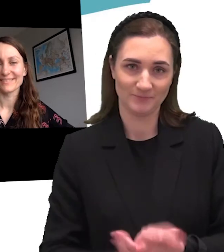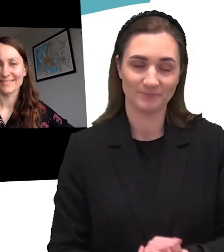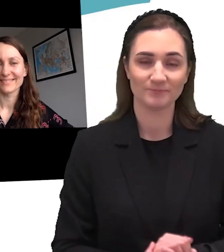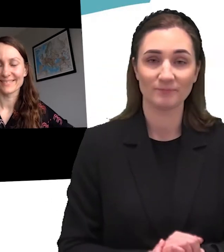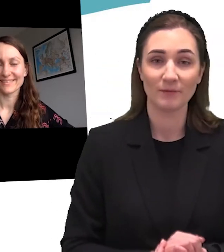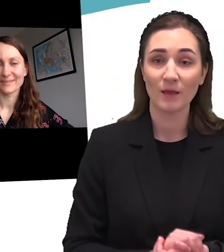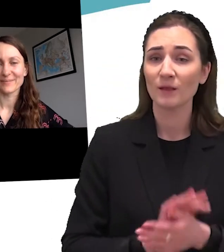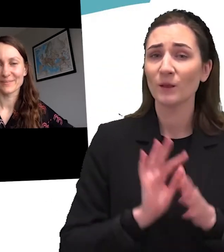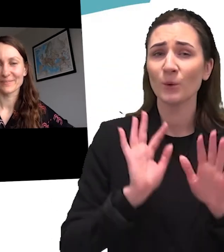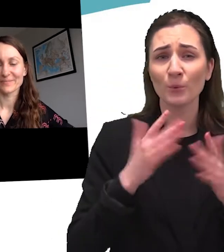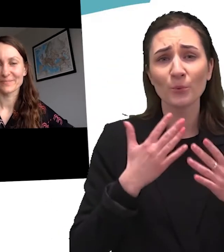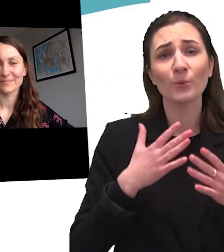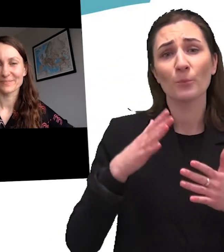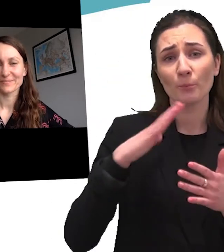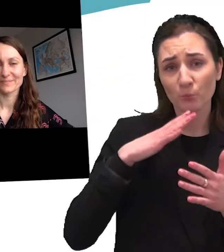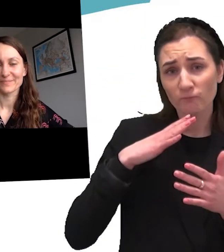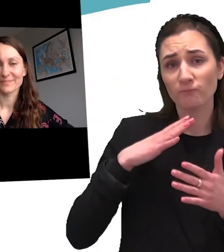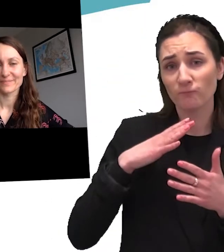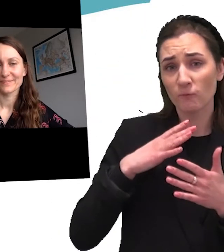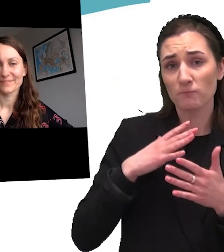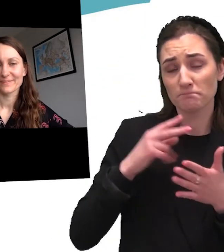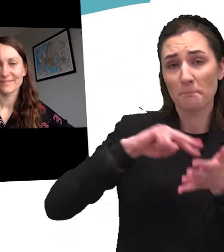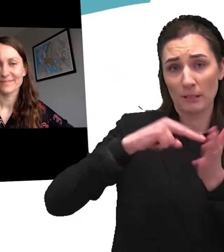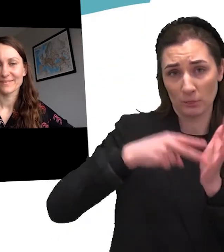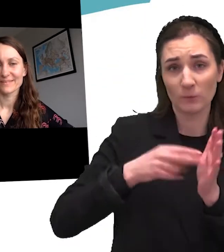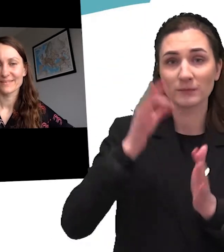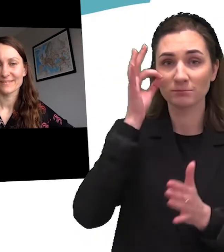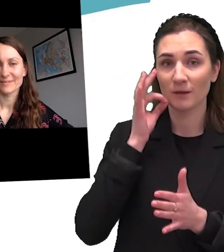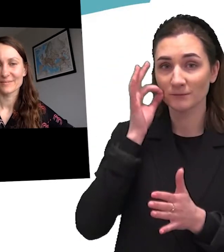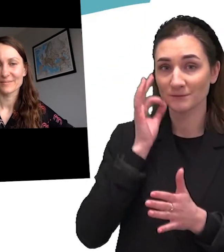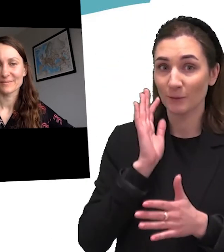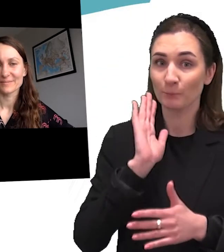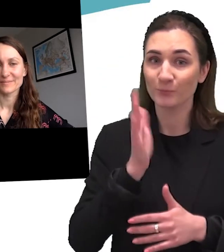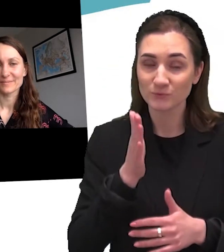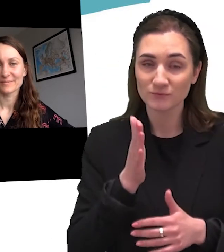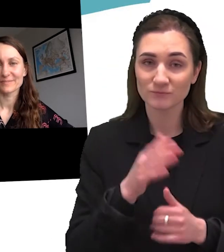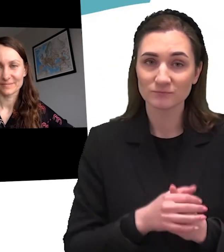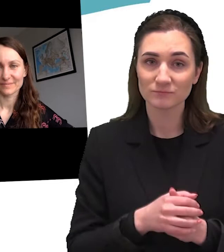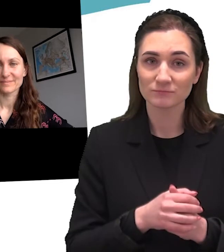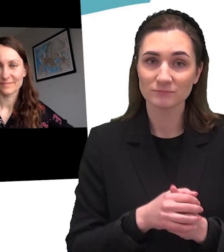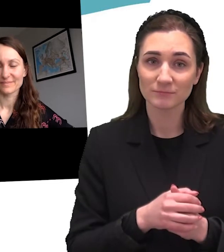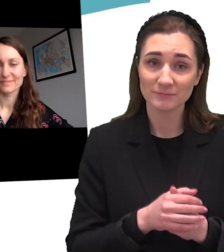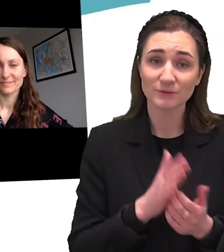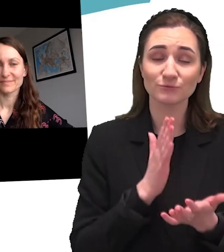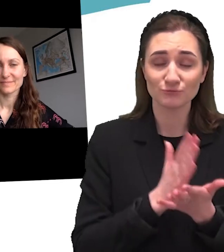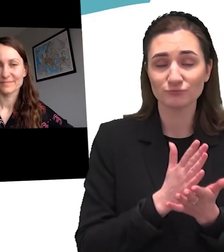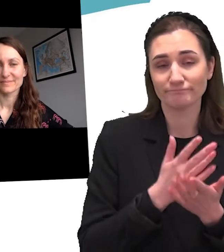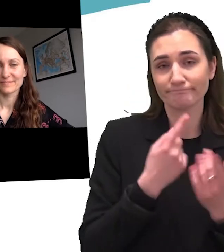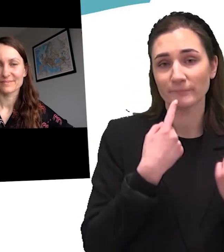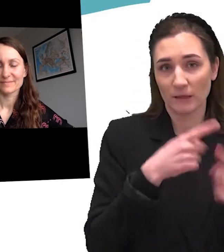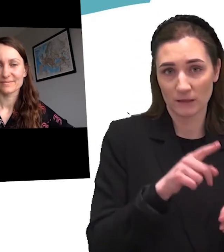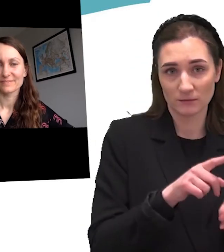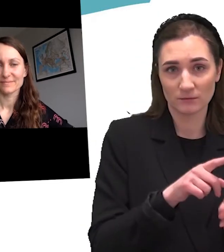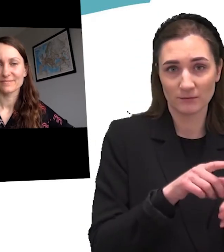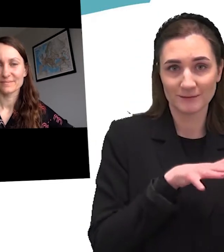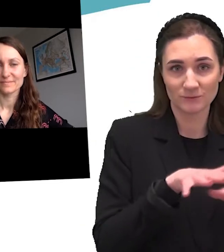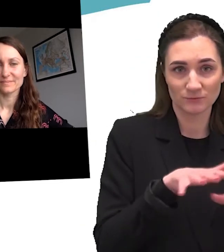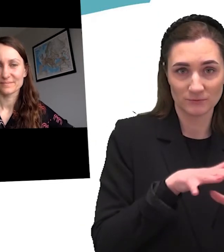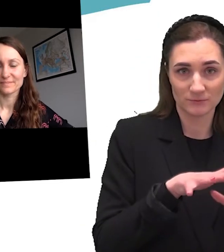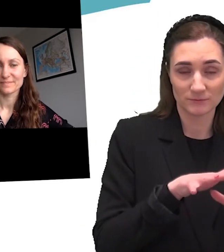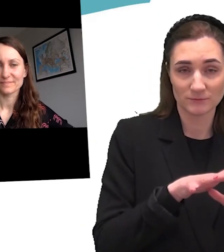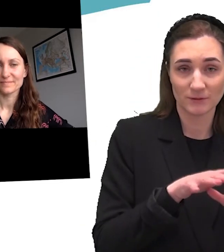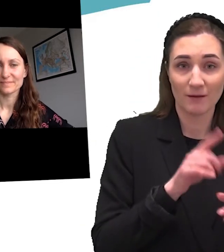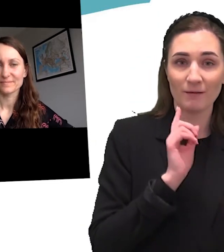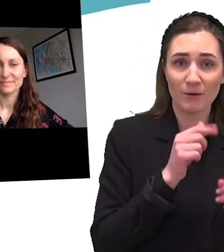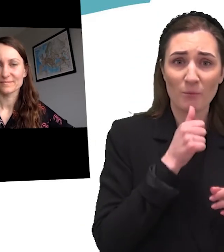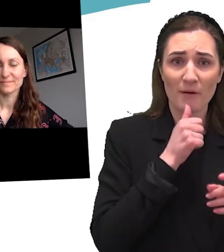Tada gausi. Taip. Jeigu jūs esat suplanavę desertą, tai sakykime, tai tada yra kitas